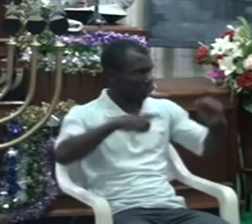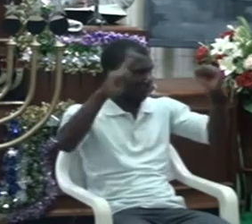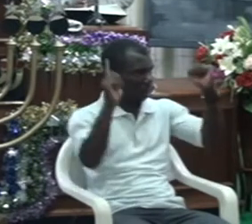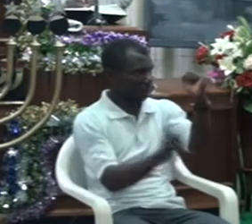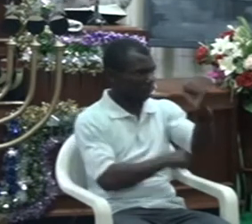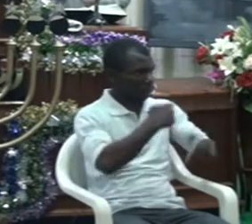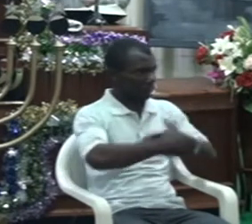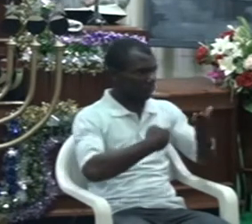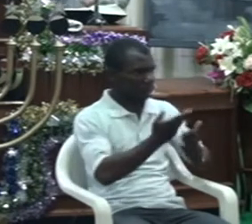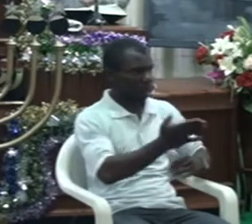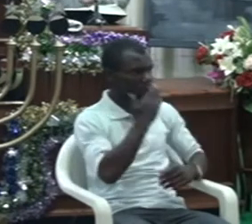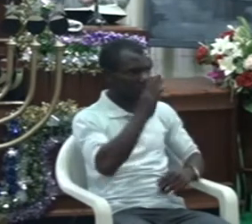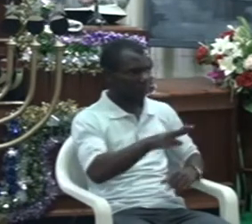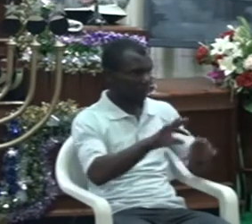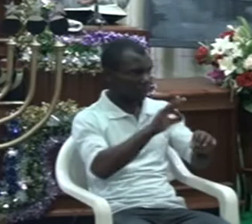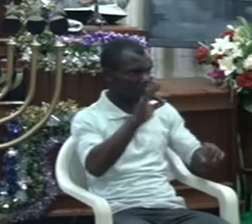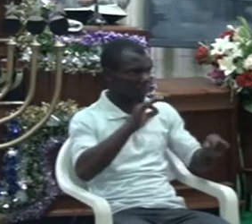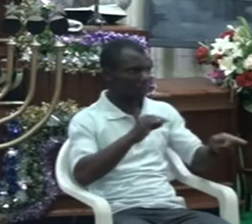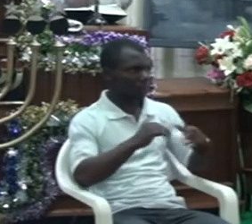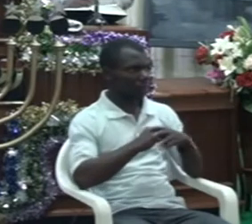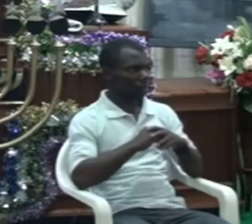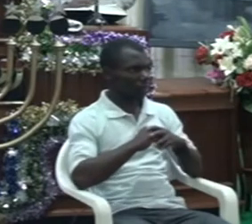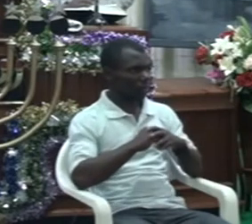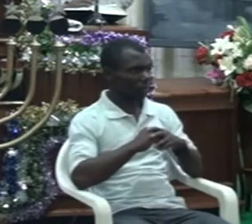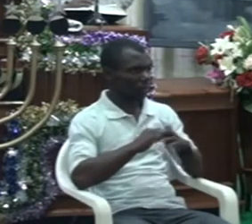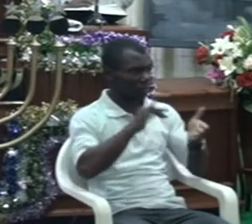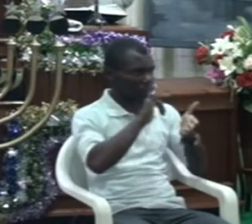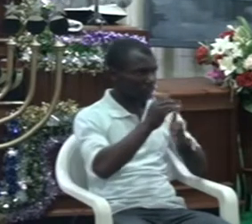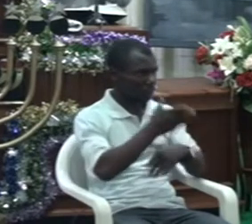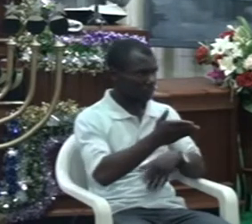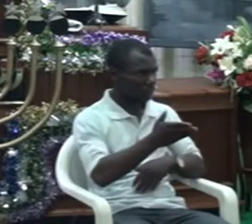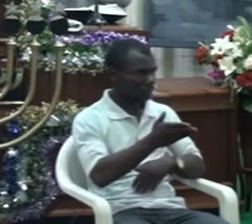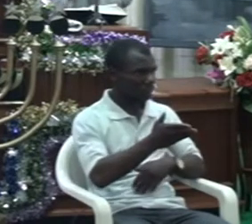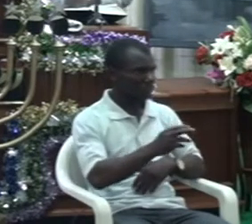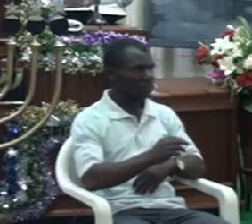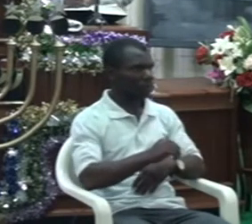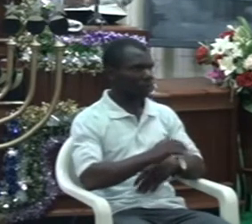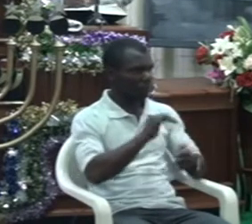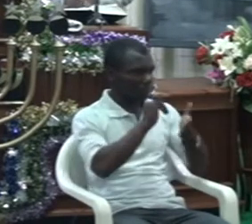esprits là. Ouais, écoutez, il est marrant, l'autre n'est pas d'amiaco. C'est ça.